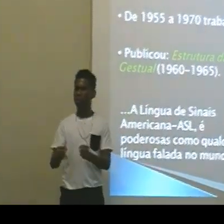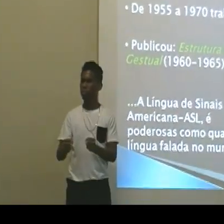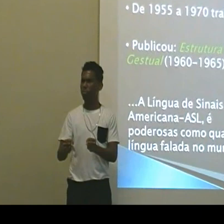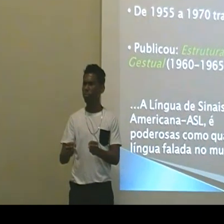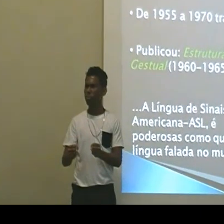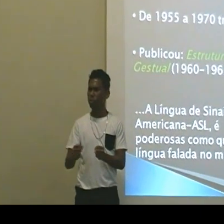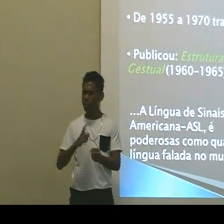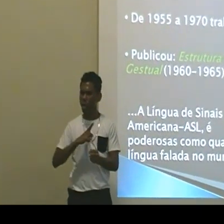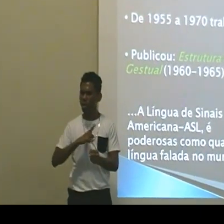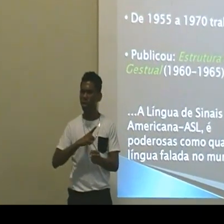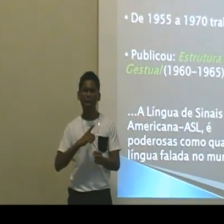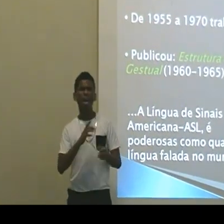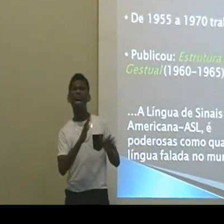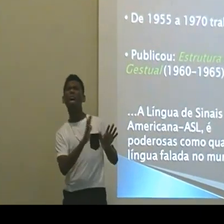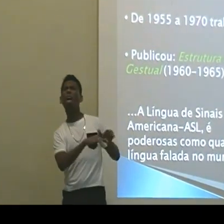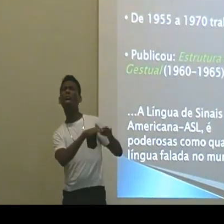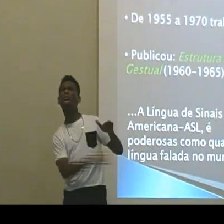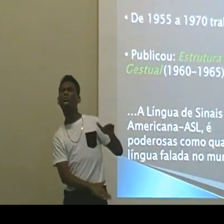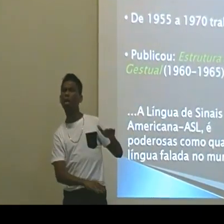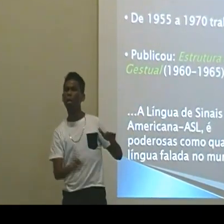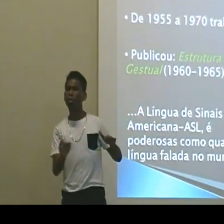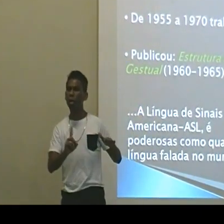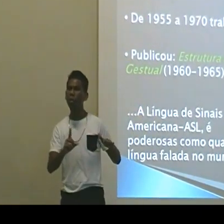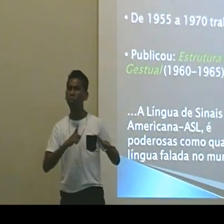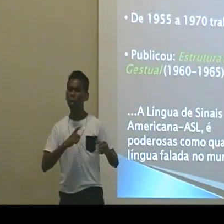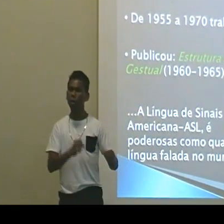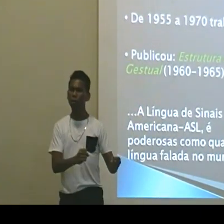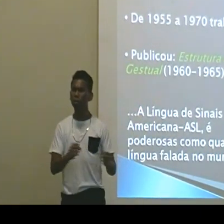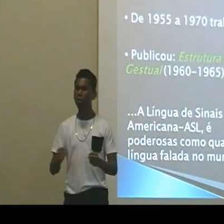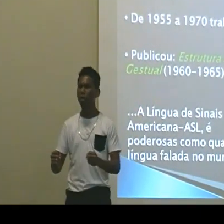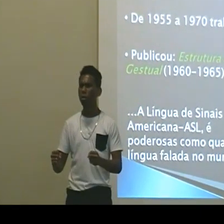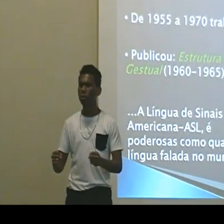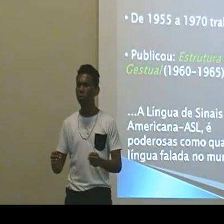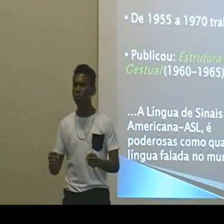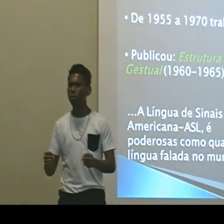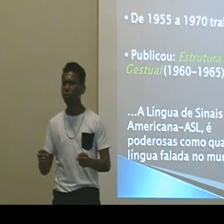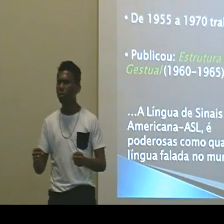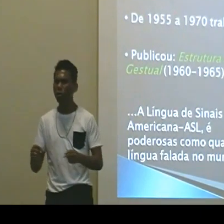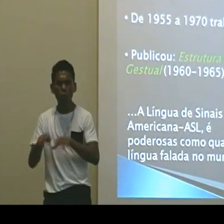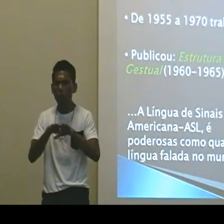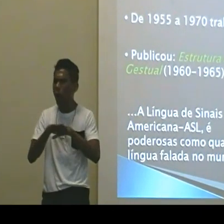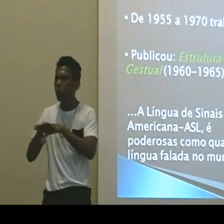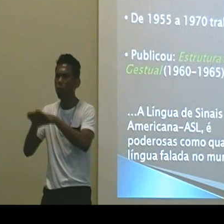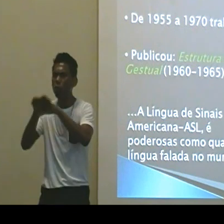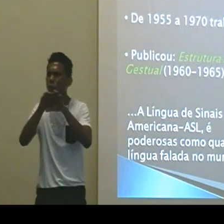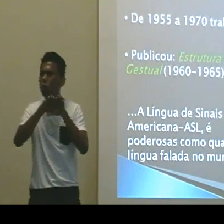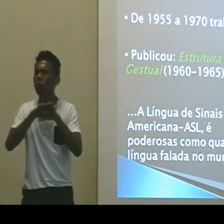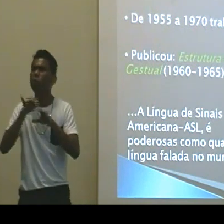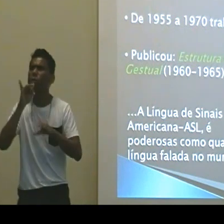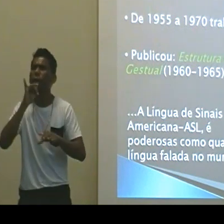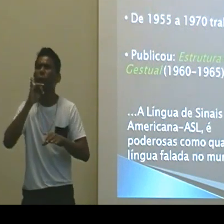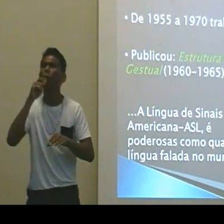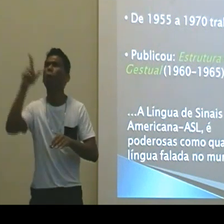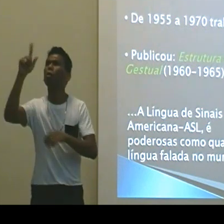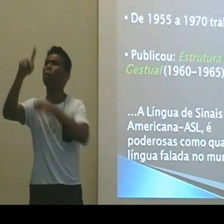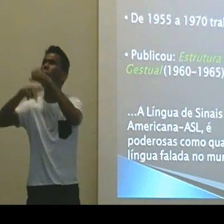Ele diz que ela é poderosa como qualquer língua falada no mundo. Ele diz que língua também é uma instância de poder.